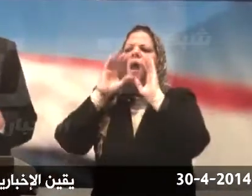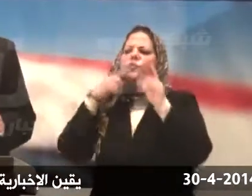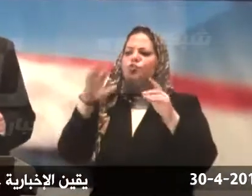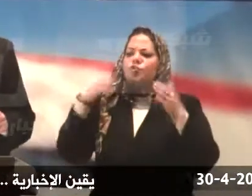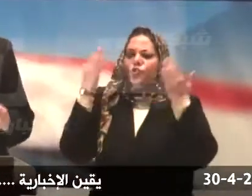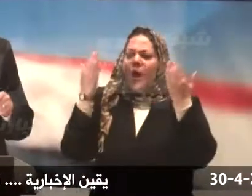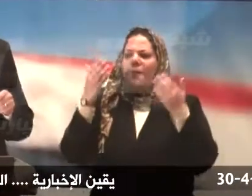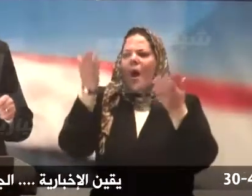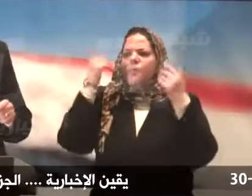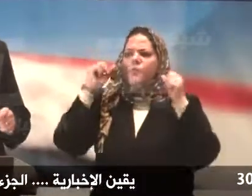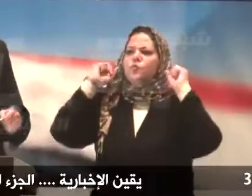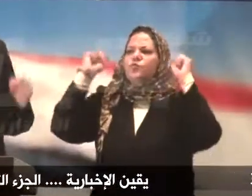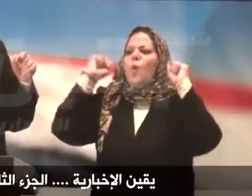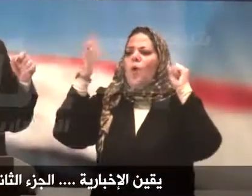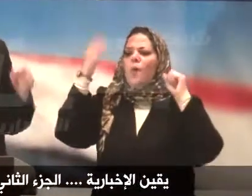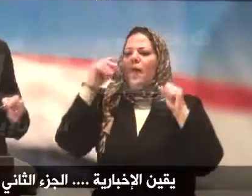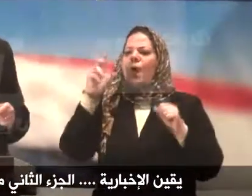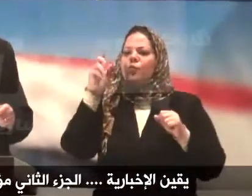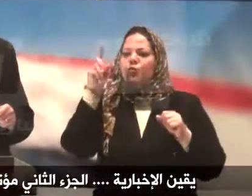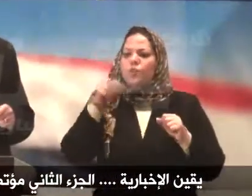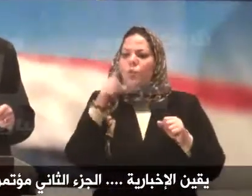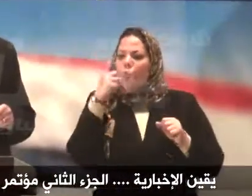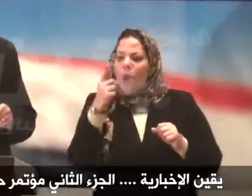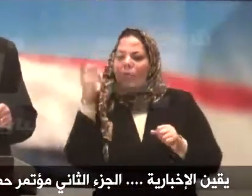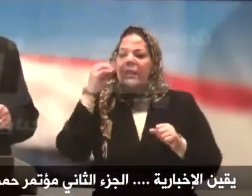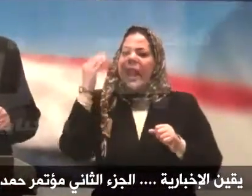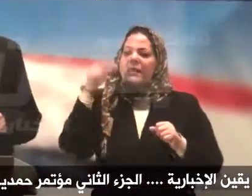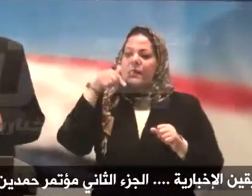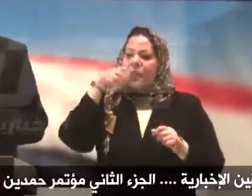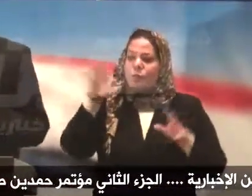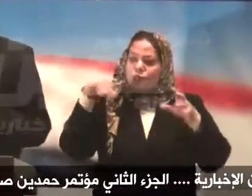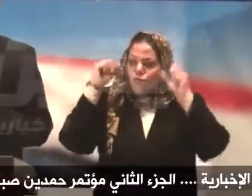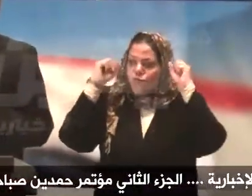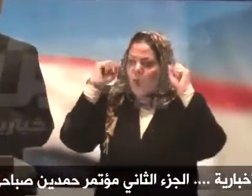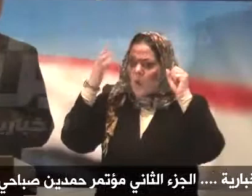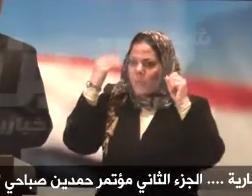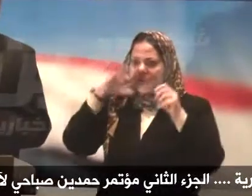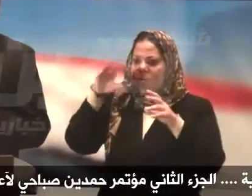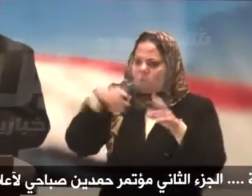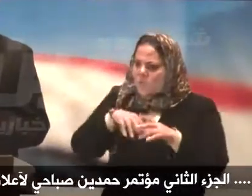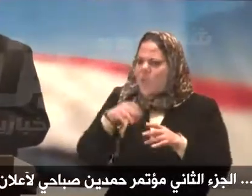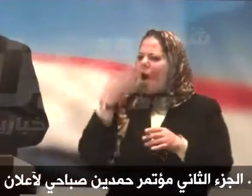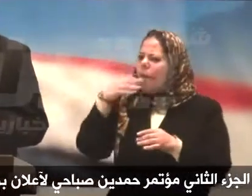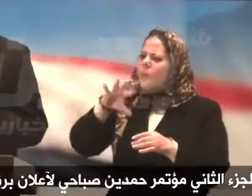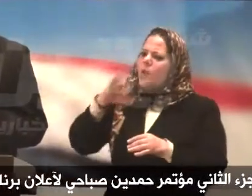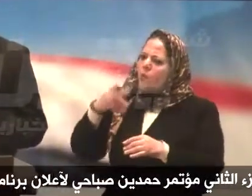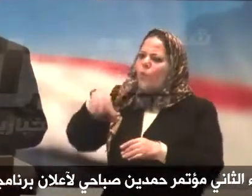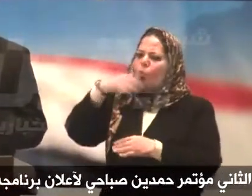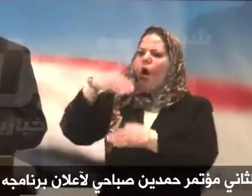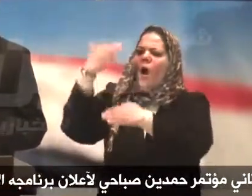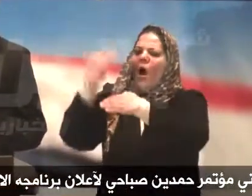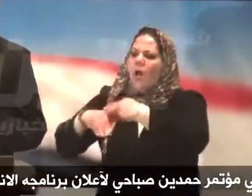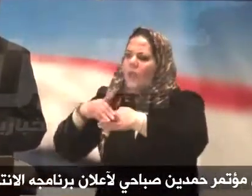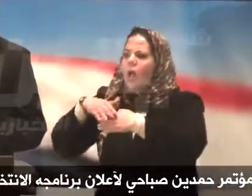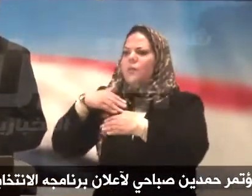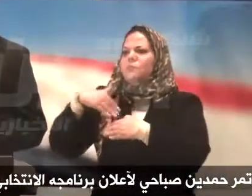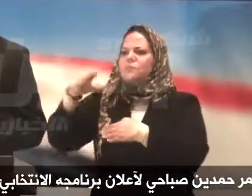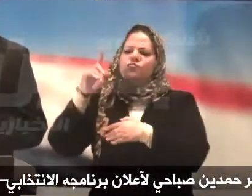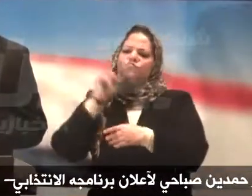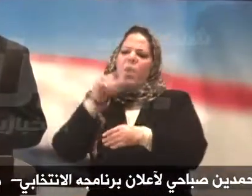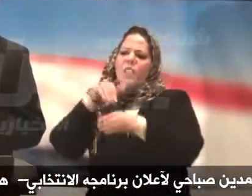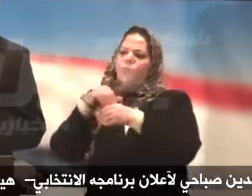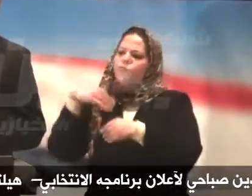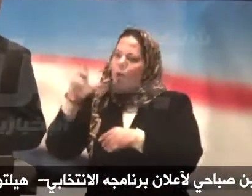في 25 وفي 30، حتى لو كانوا مقطعين احنا بنحبهم